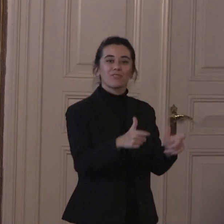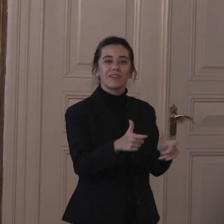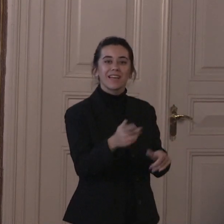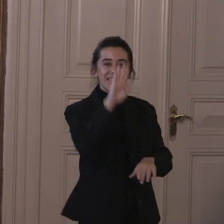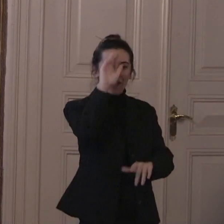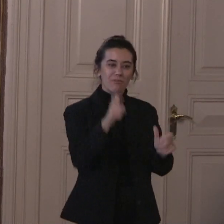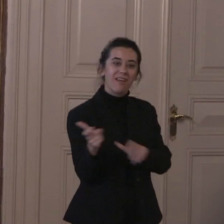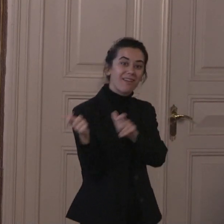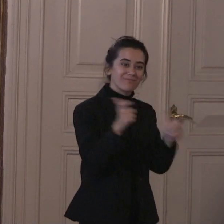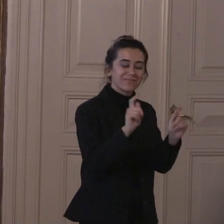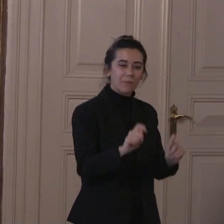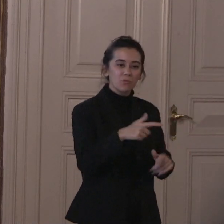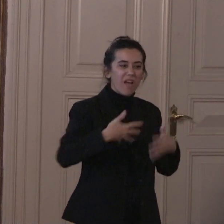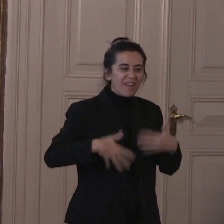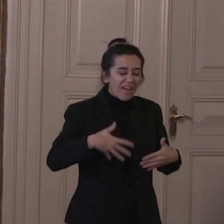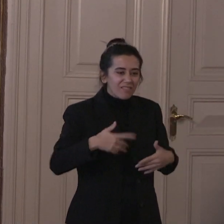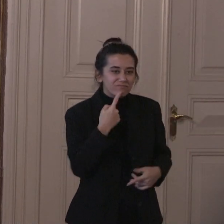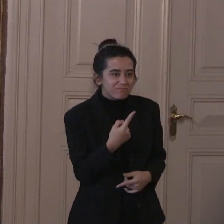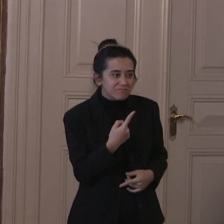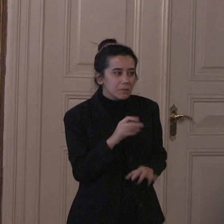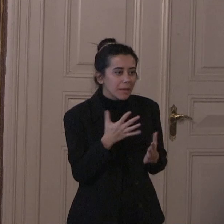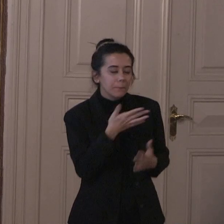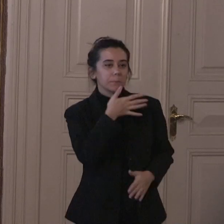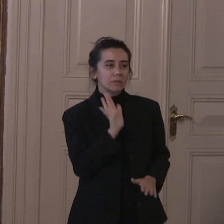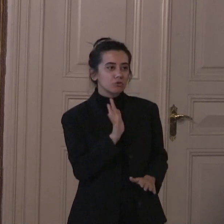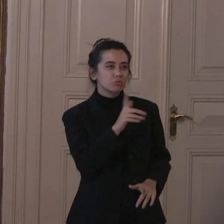yoktu. Bağımsız hareketim neredeyse yoktu. Bağımsız